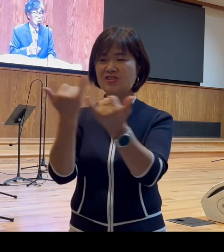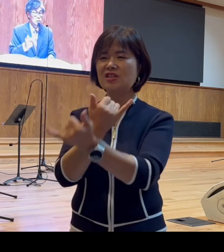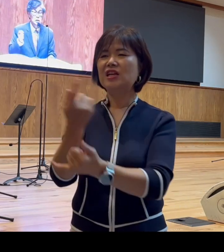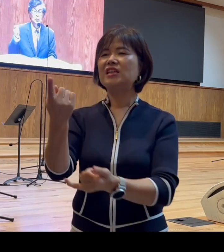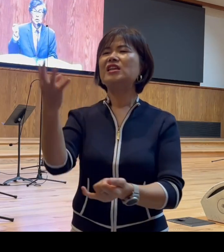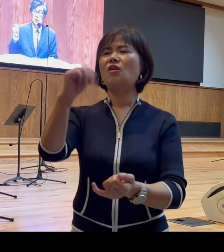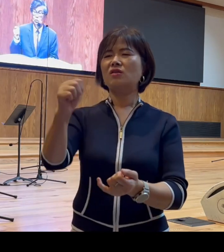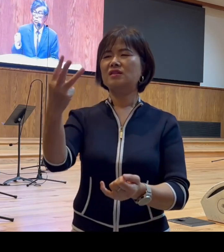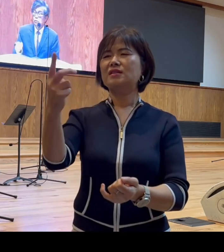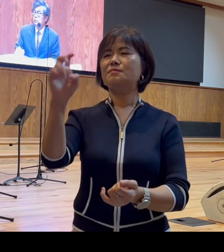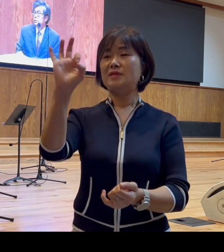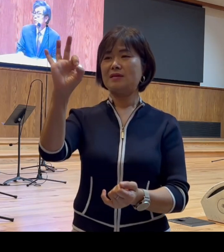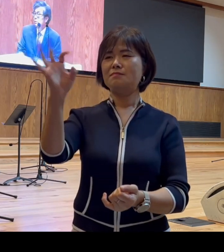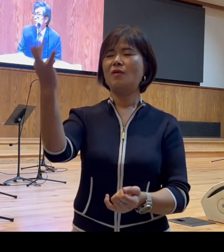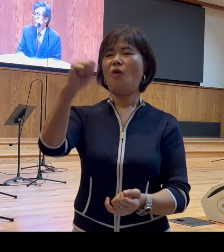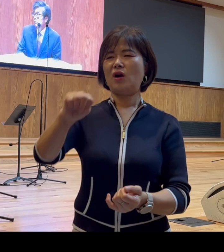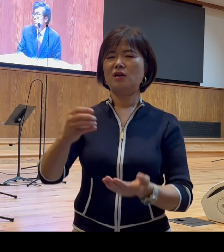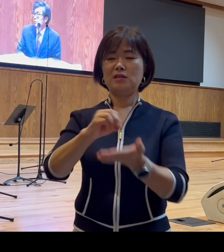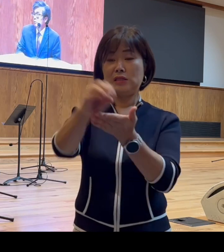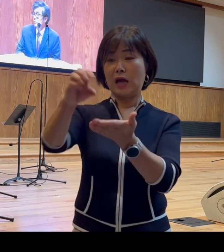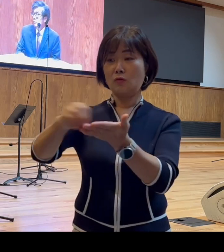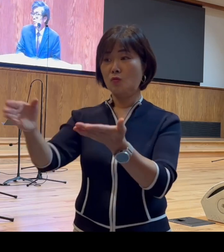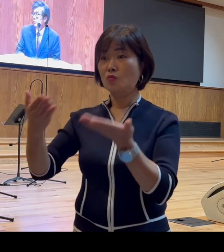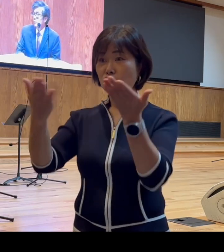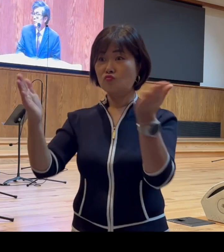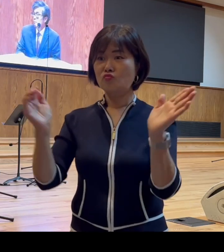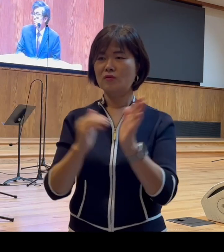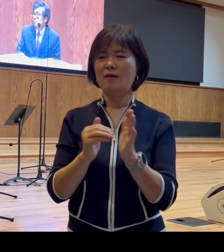친척들에게는 1억에서 10억까지 줬어요.